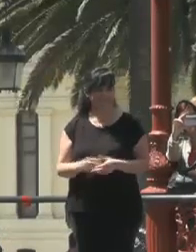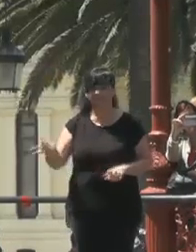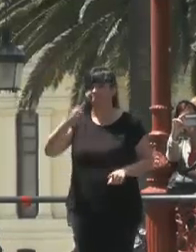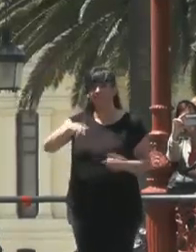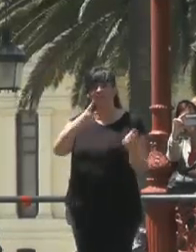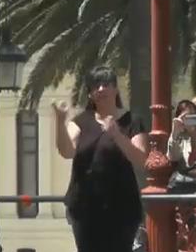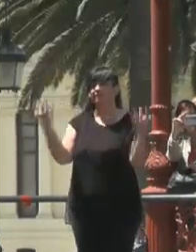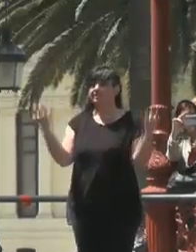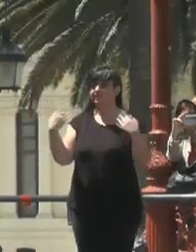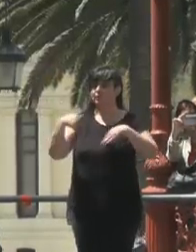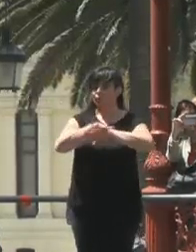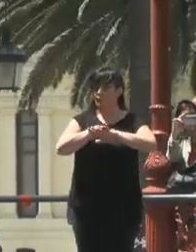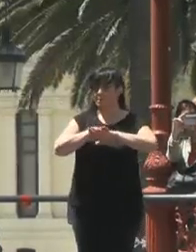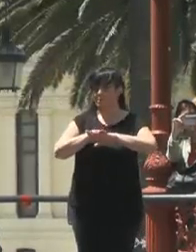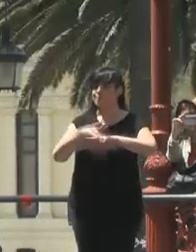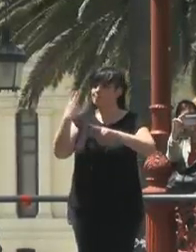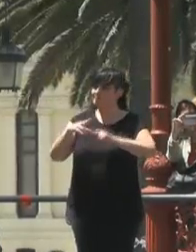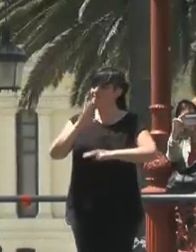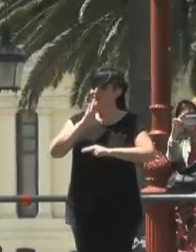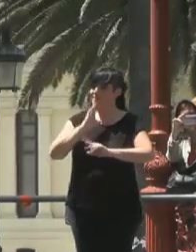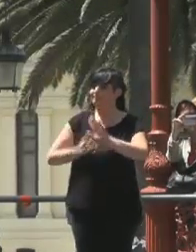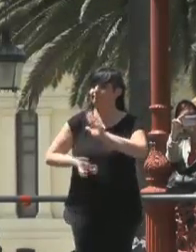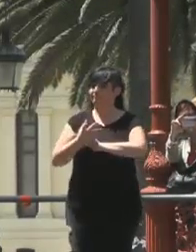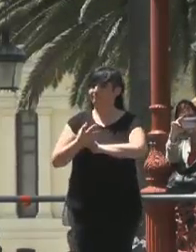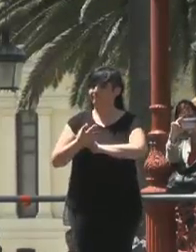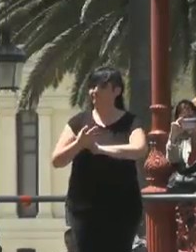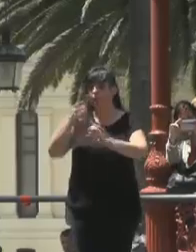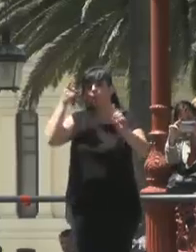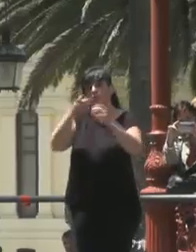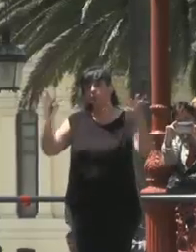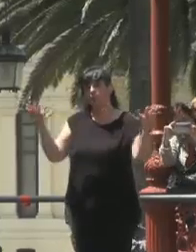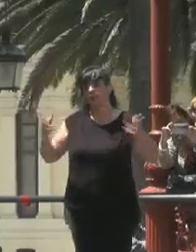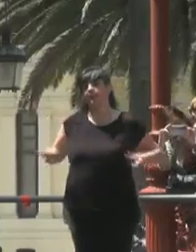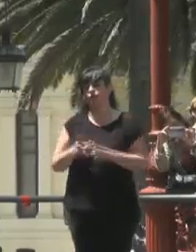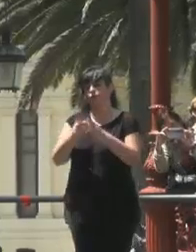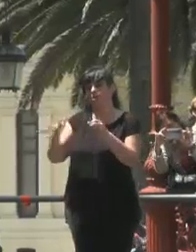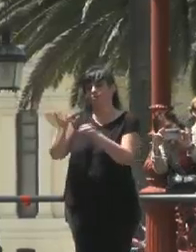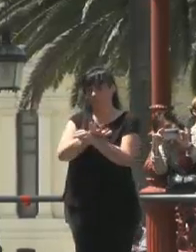Necesitamos un gobierno que ponga en marcha esas políticas, las políticas para atajar la emergencia social. Pero